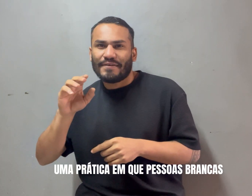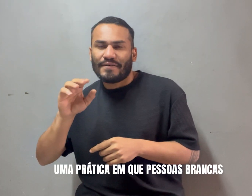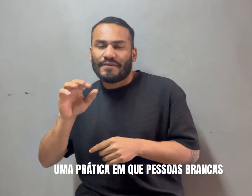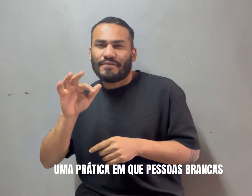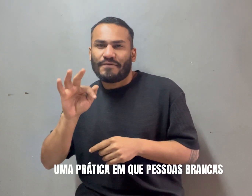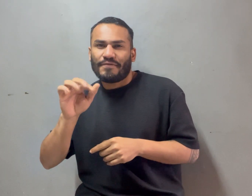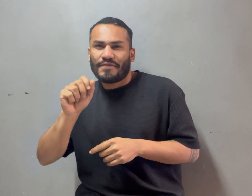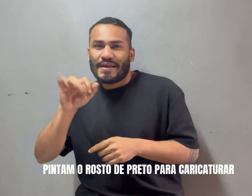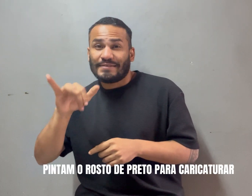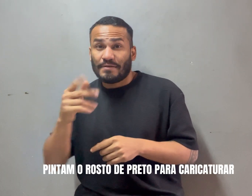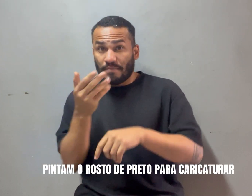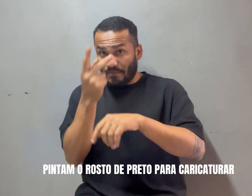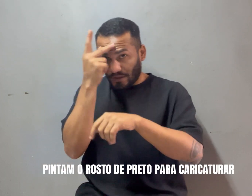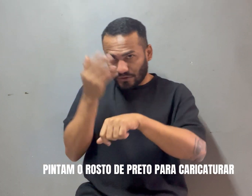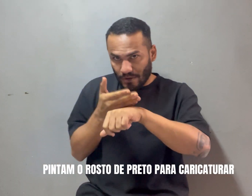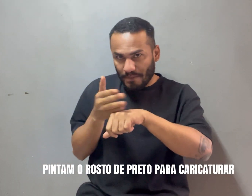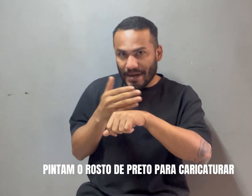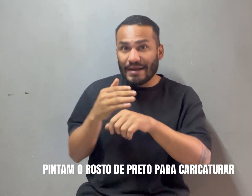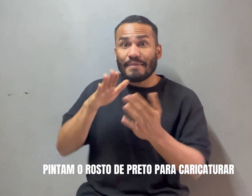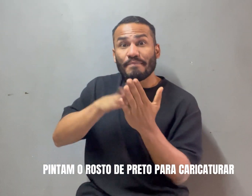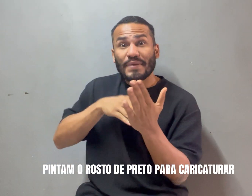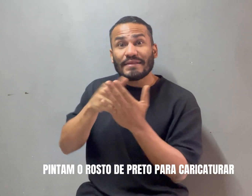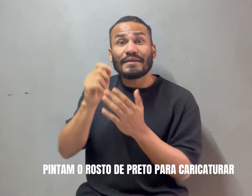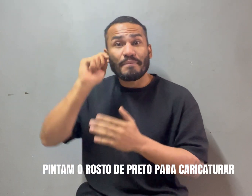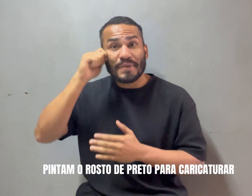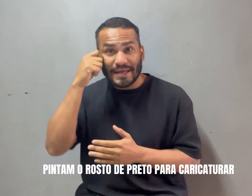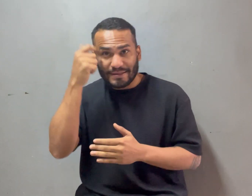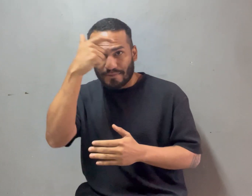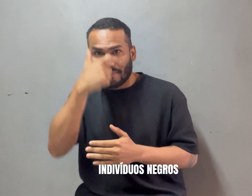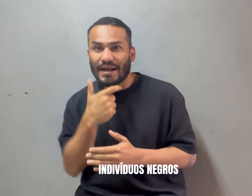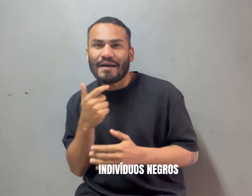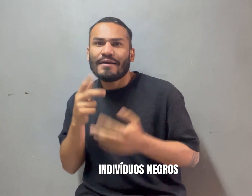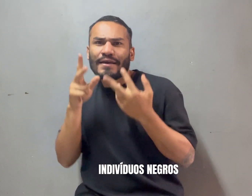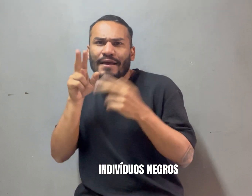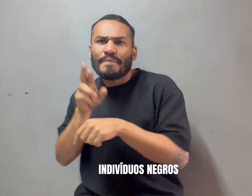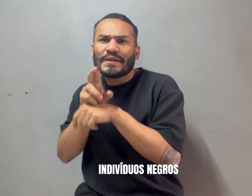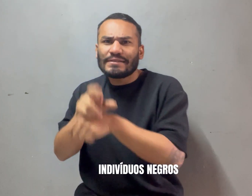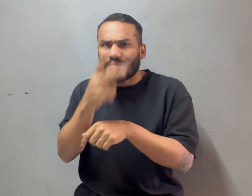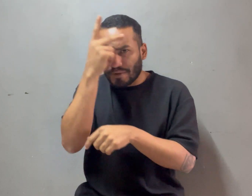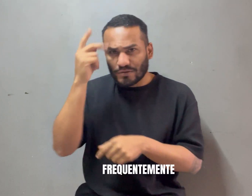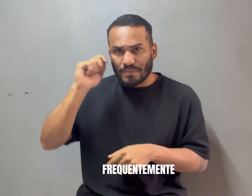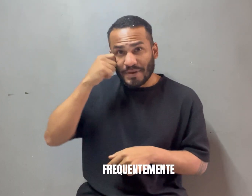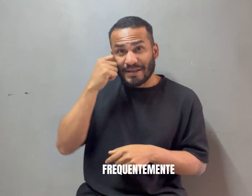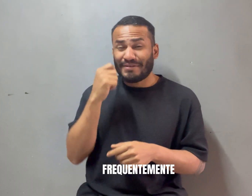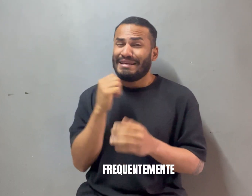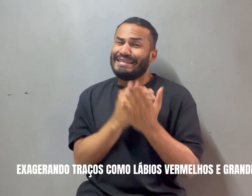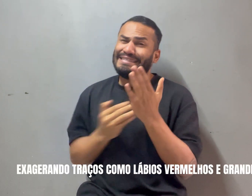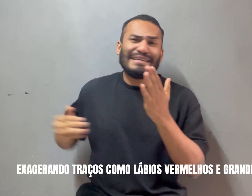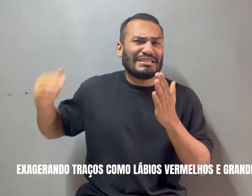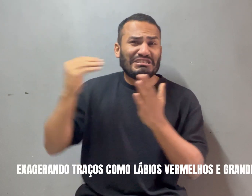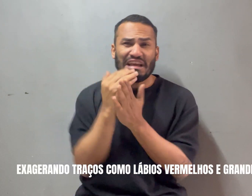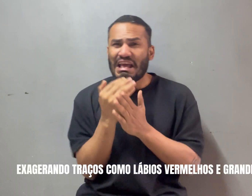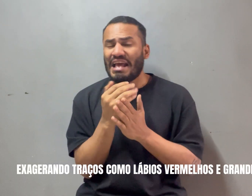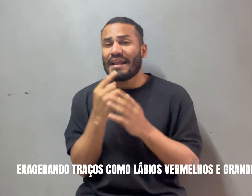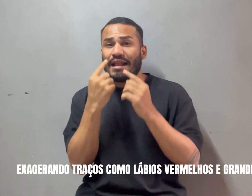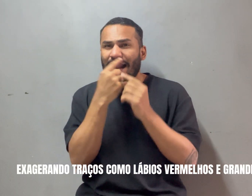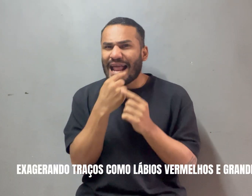pessoas brancas pintam o rosto de preto para caricaturar indivíduos negros, frequentemente exagerando traços como